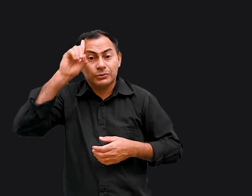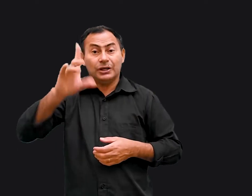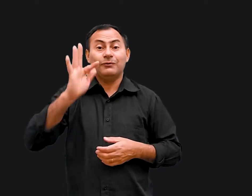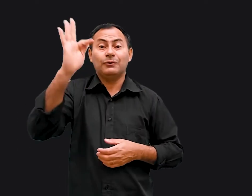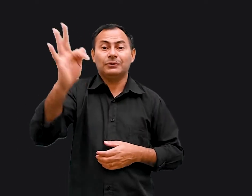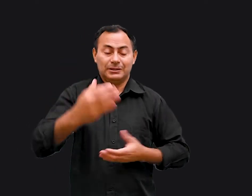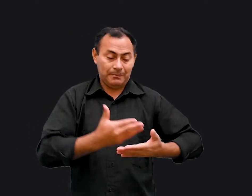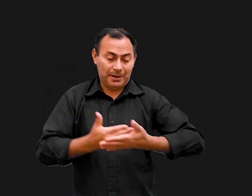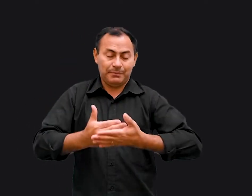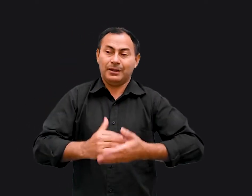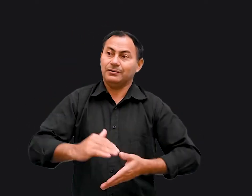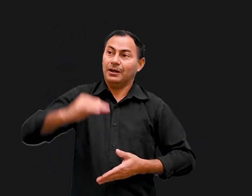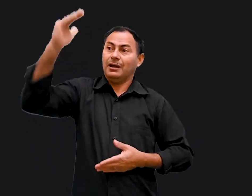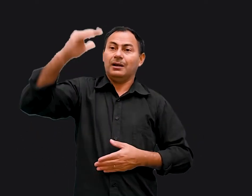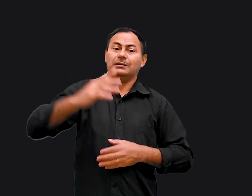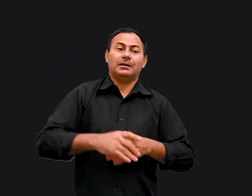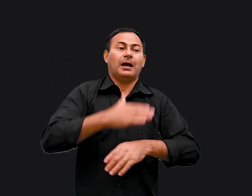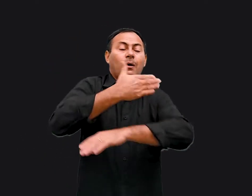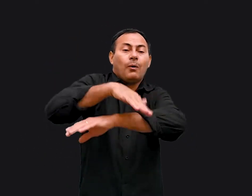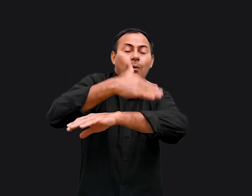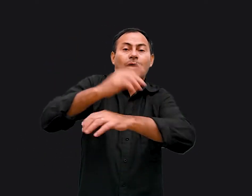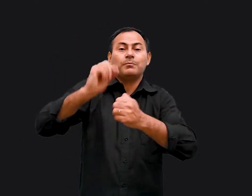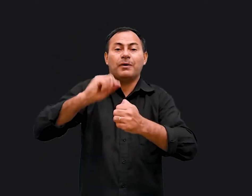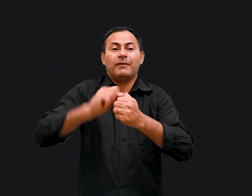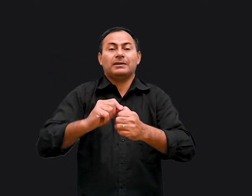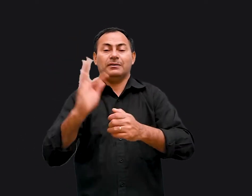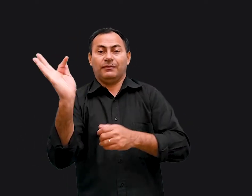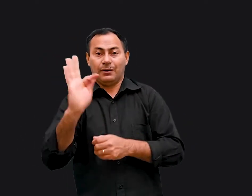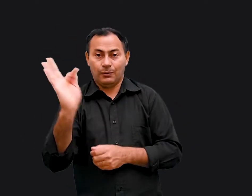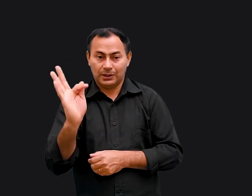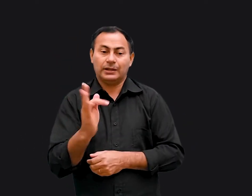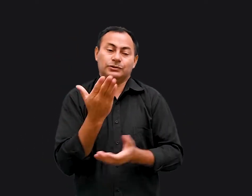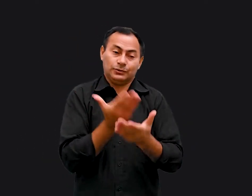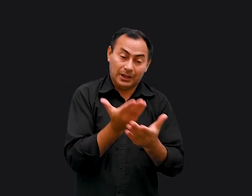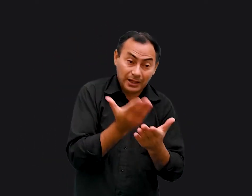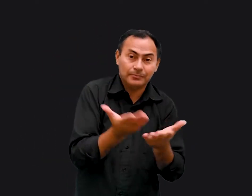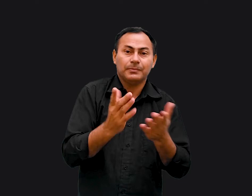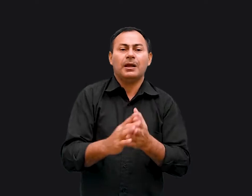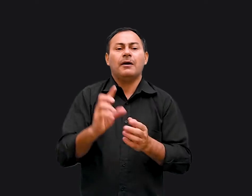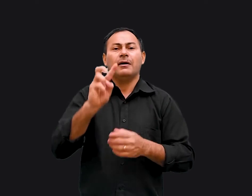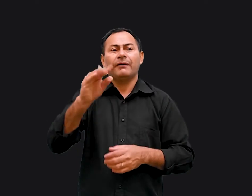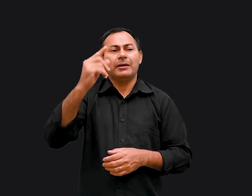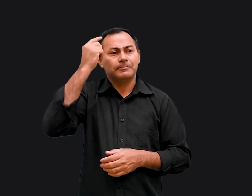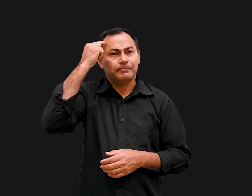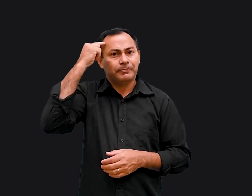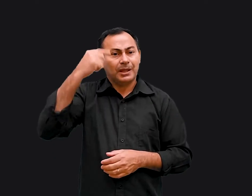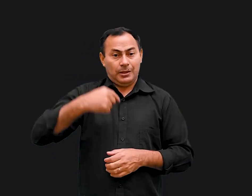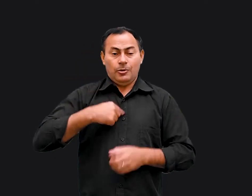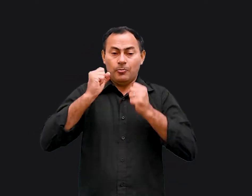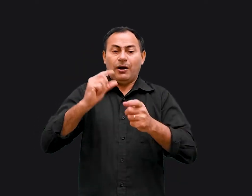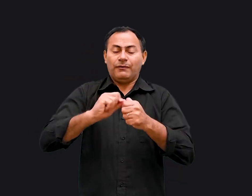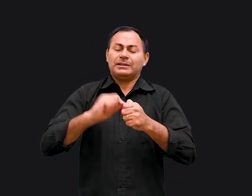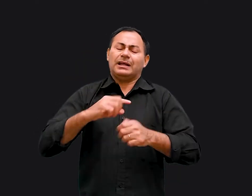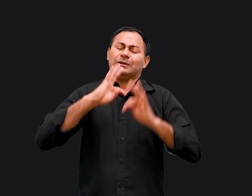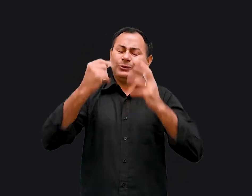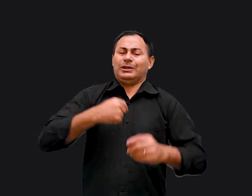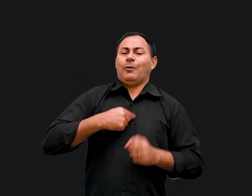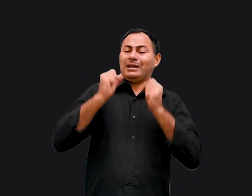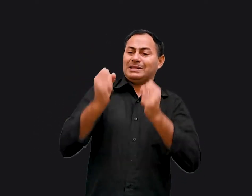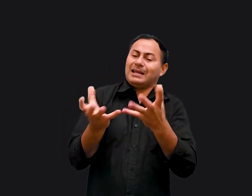esse bebê estará andando nas ruas, fazendo faculdade e certamente irá pensar, eu posso fazer tudo o que eu quiser. O que ele